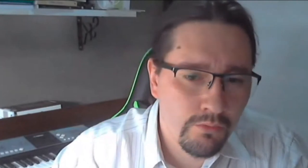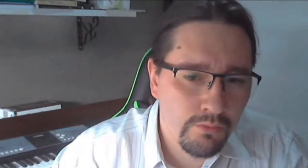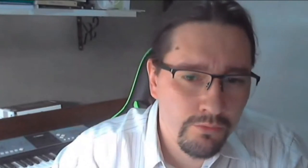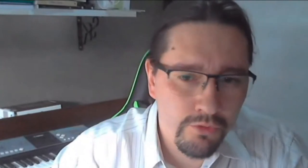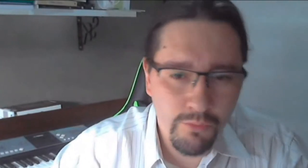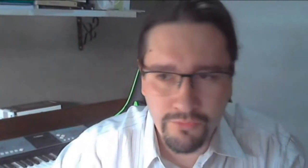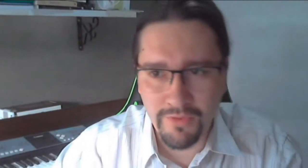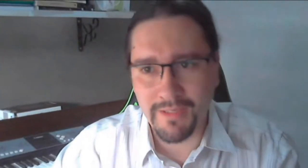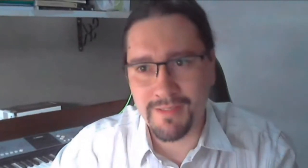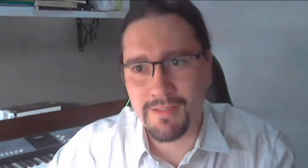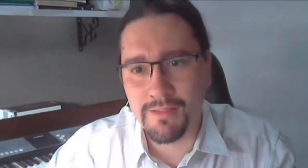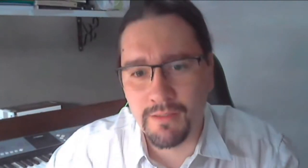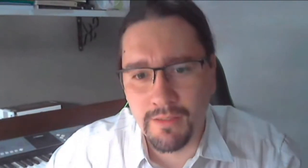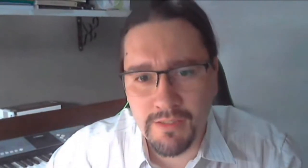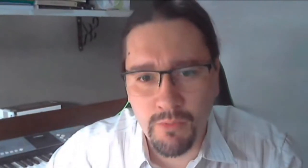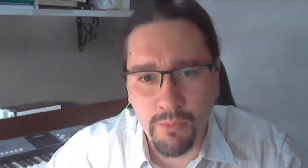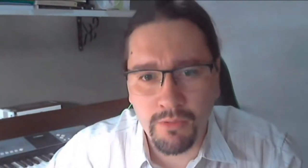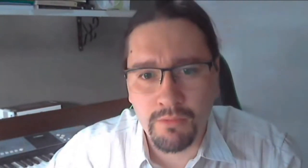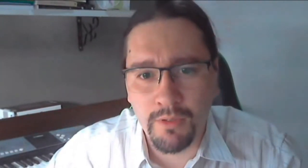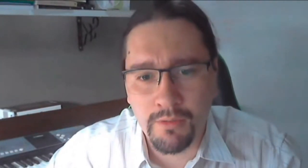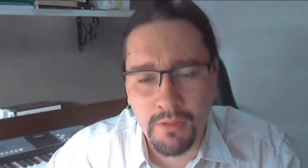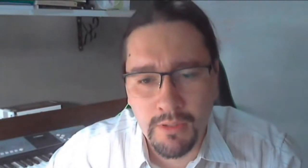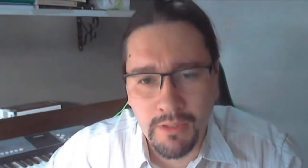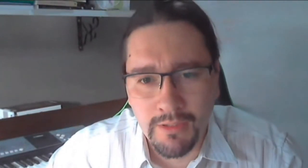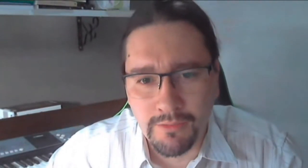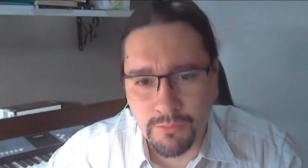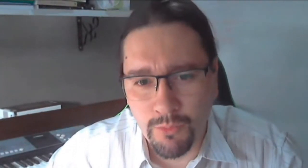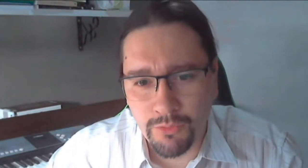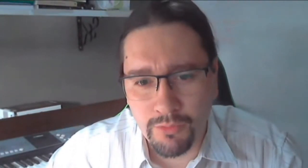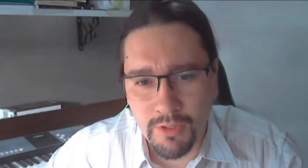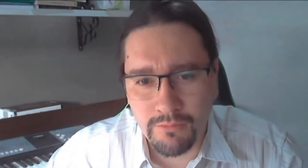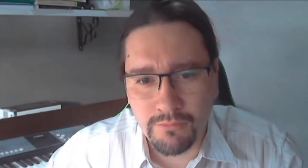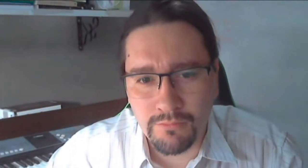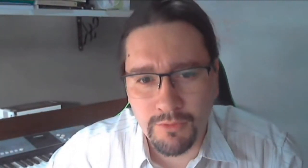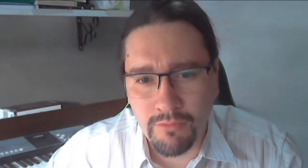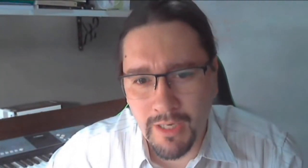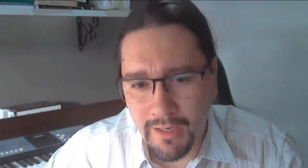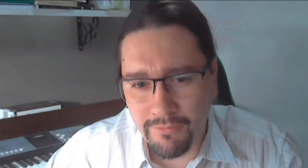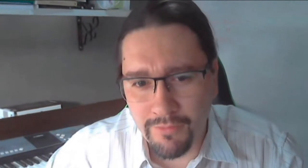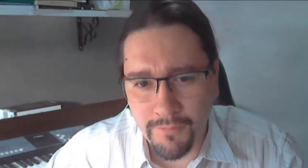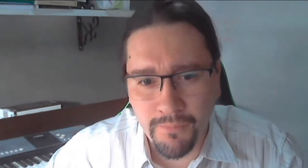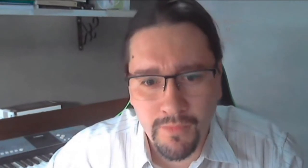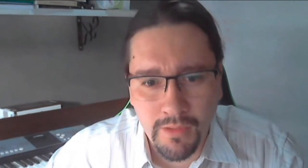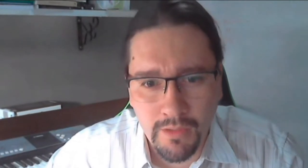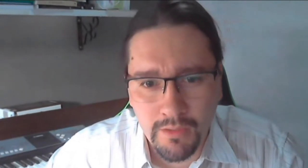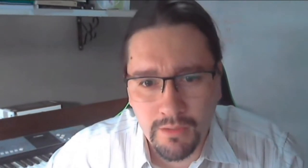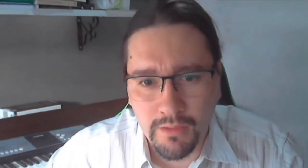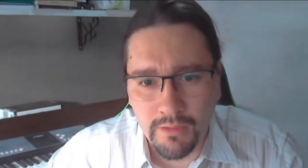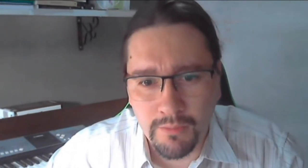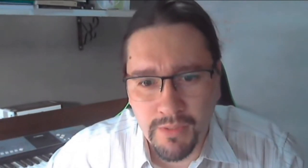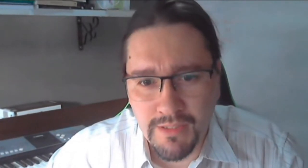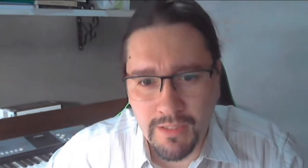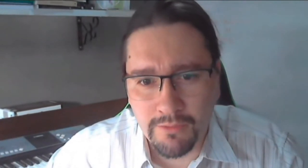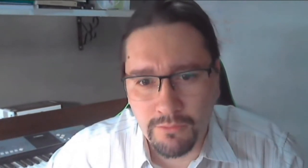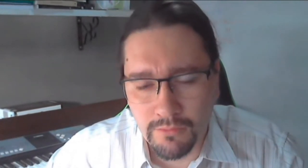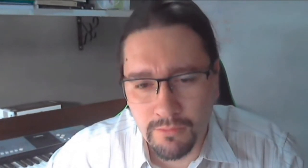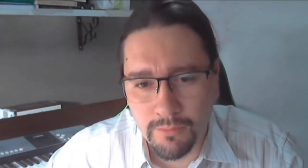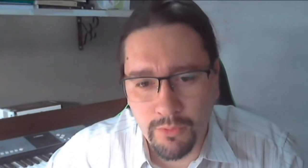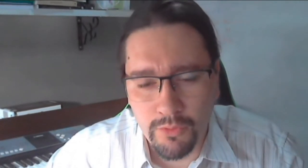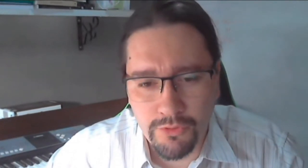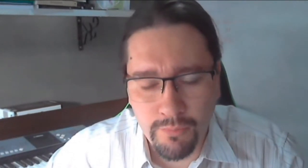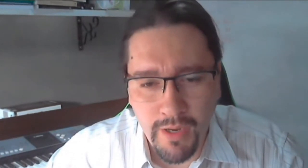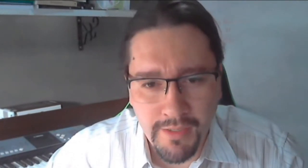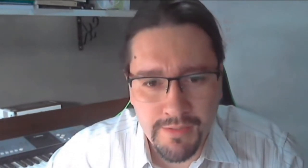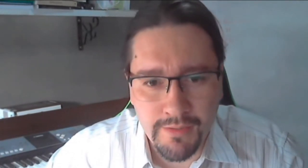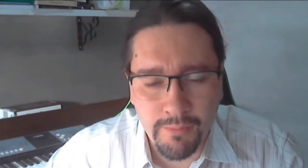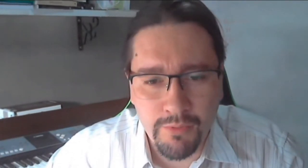Eu estou muito feliz nesse momento, né, um momento tão grave e pesado